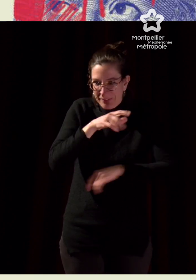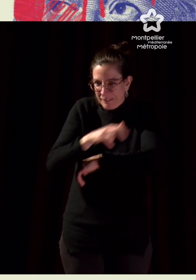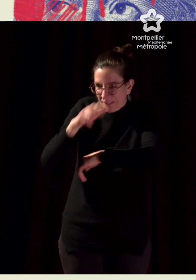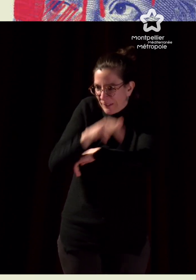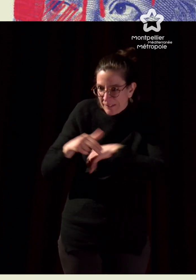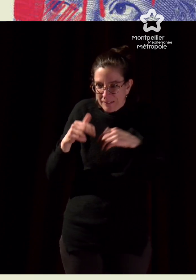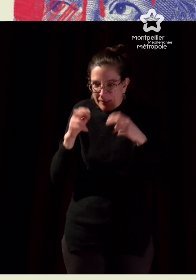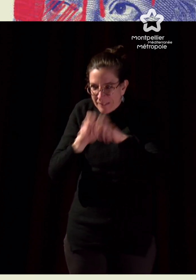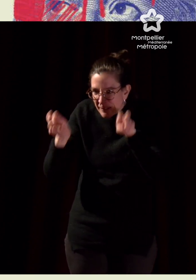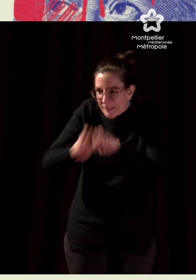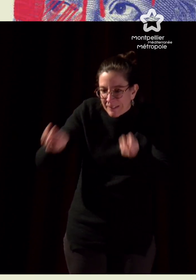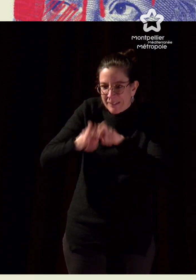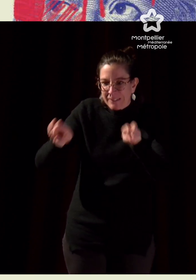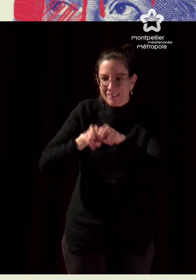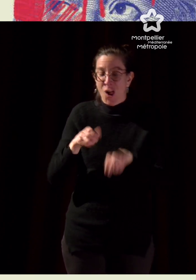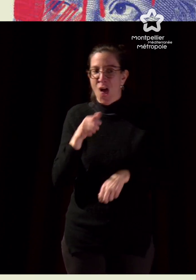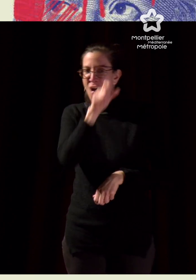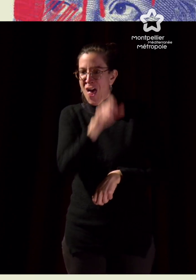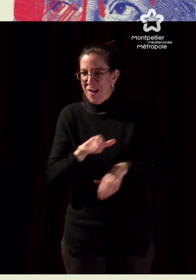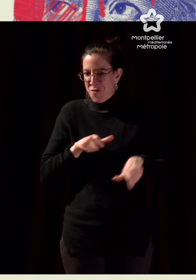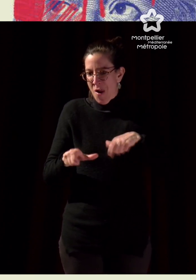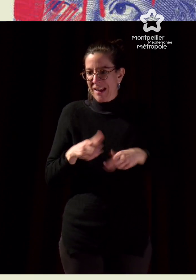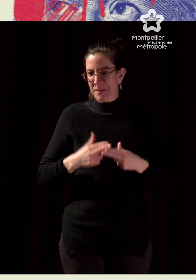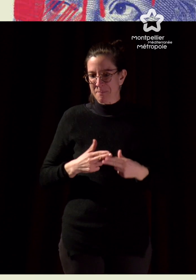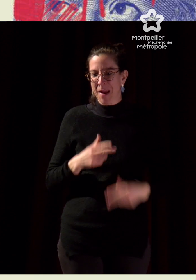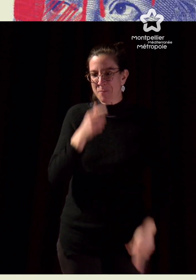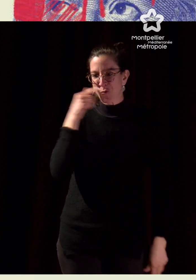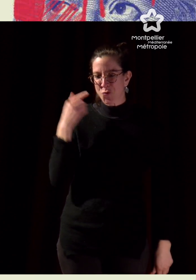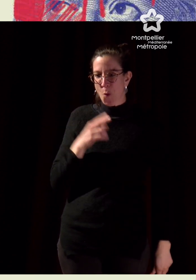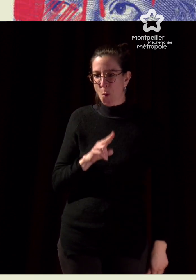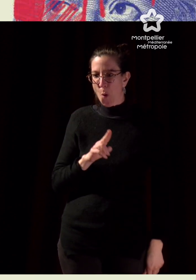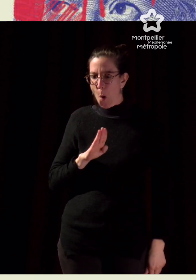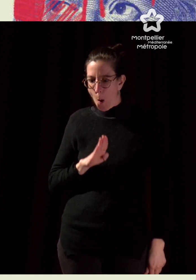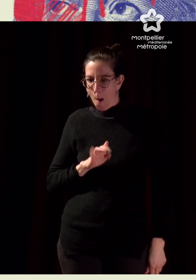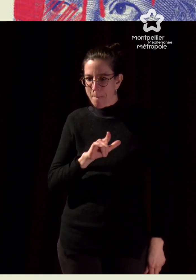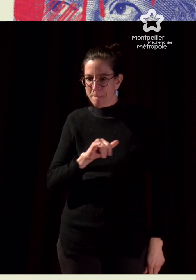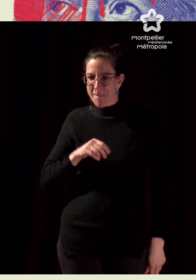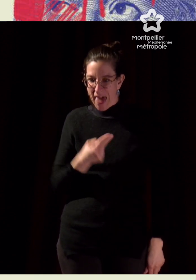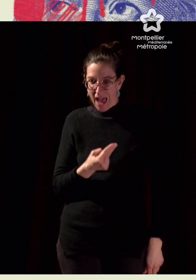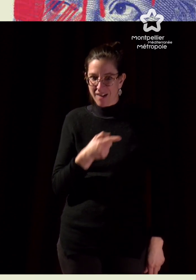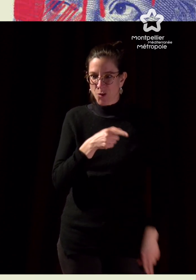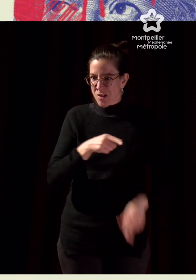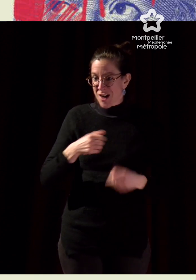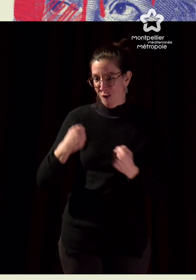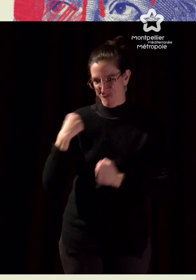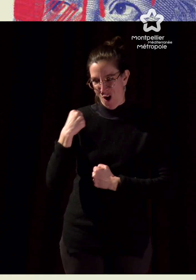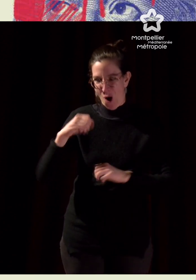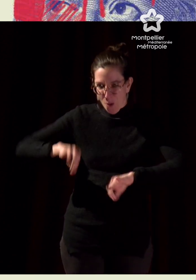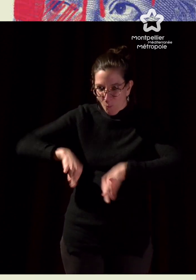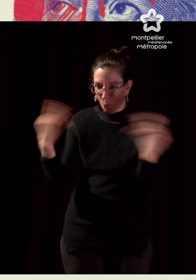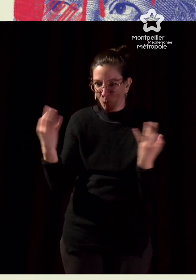a un qui a fait très fort, c'est un collègue Jean-Jacques Hublin qui en a trouvé une mâchoire au Tibet. Et il a